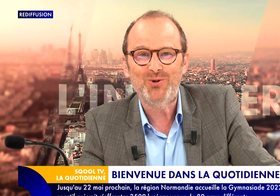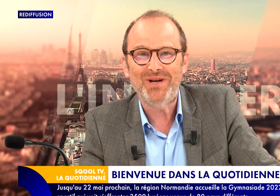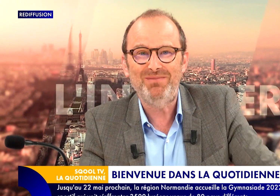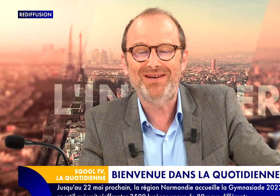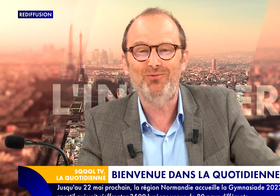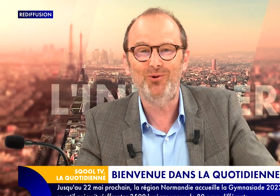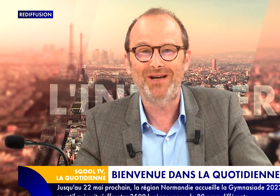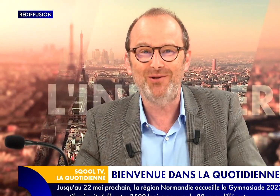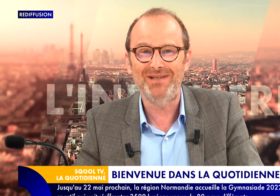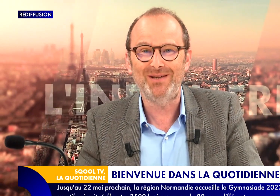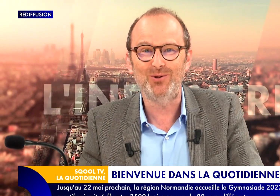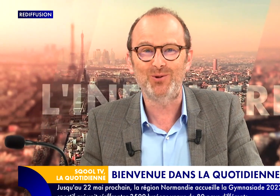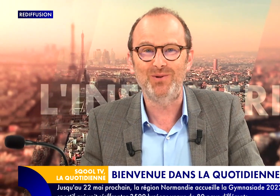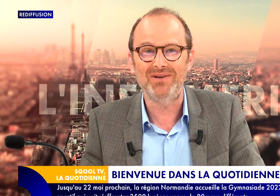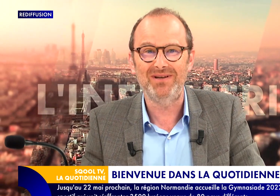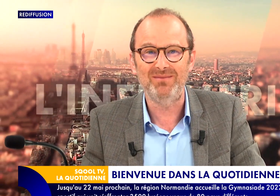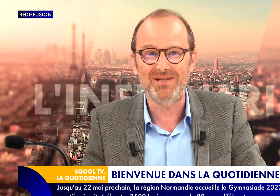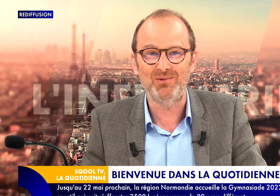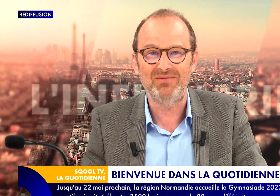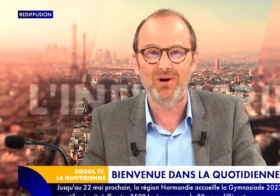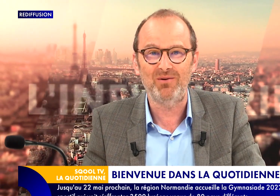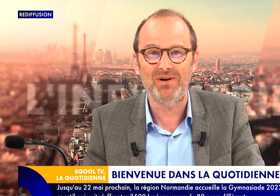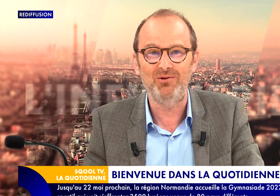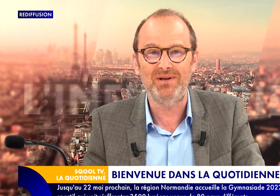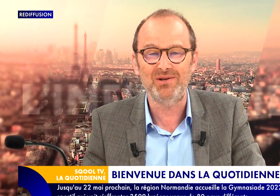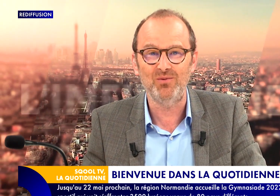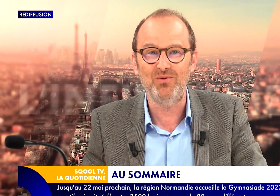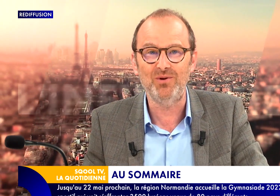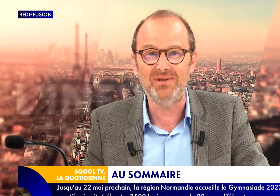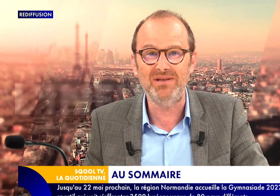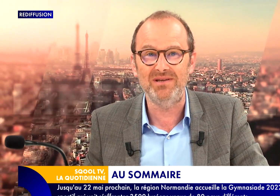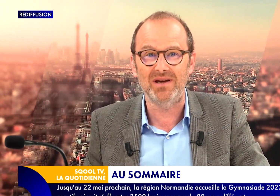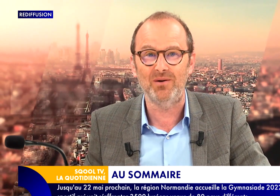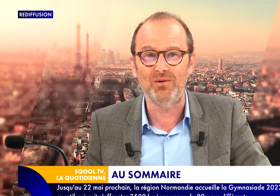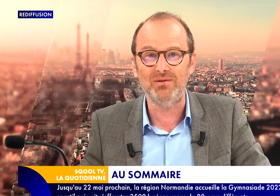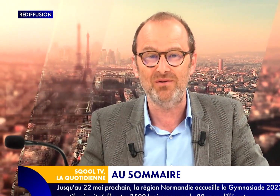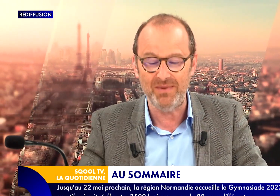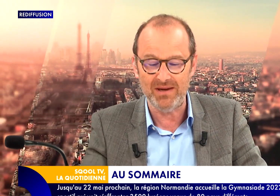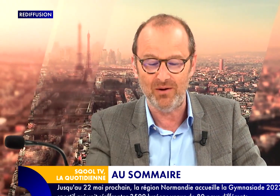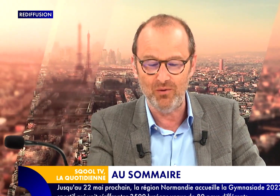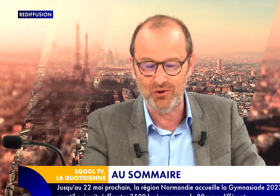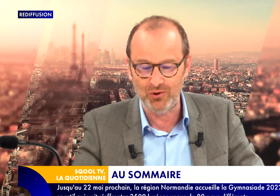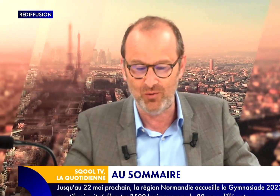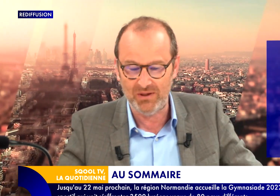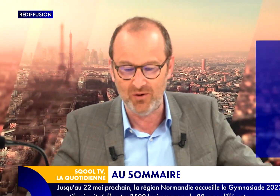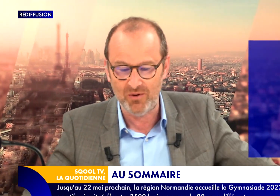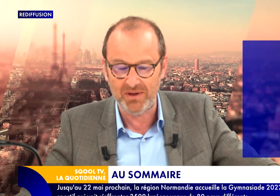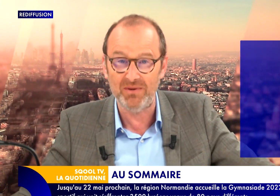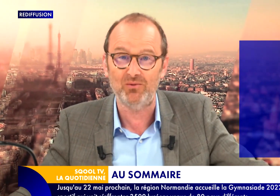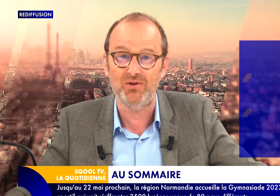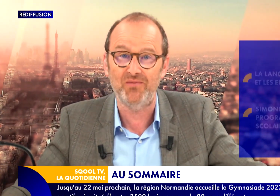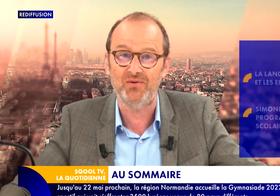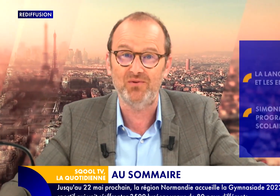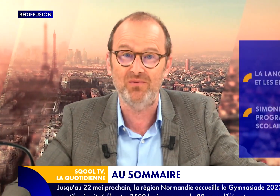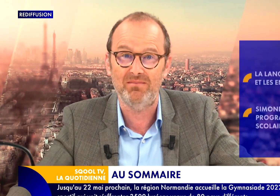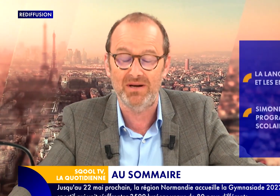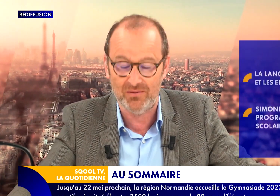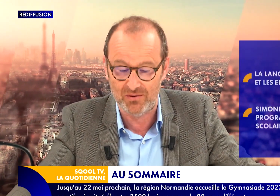Bonjour et bienvenue dans la quotidienne de School TV, l'émission qui vous raconte l'éducation du quotidien. Au sommaire, aujourd'hui, comment permettre aux enfants sourds et